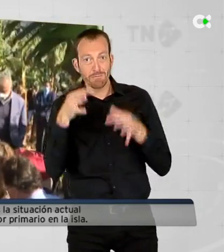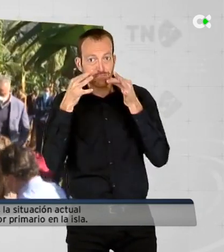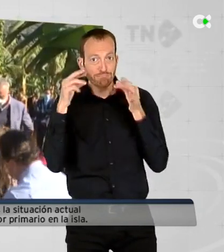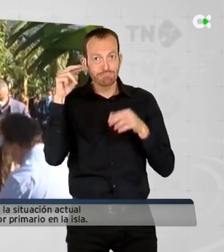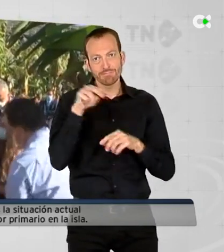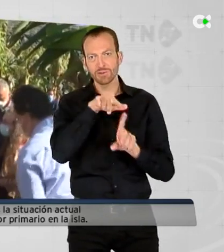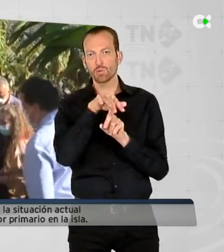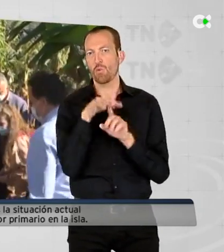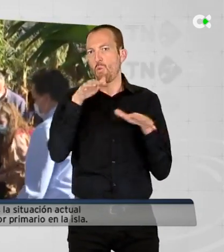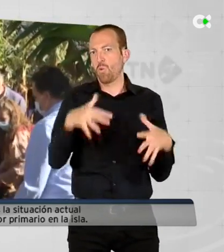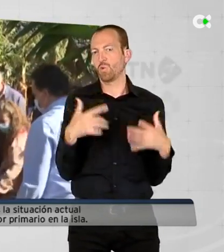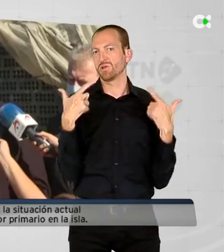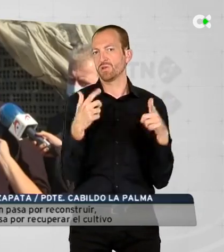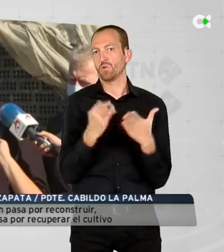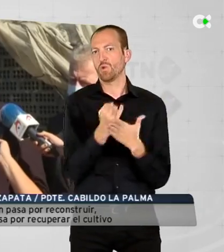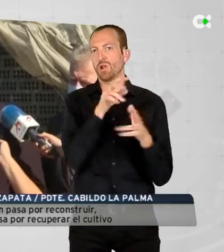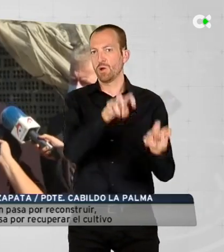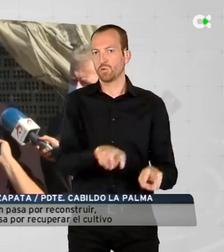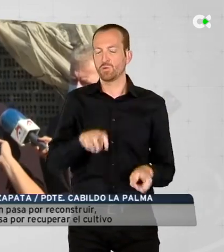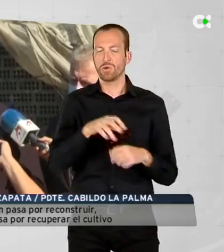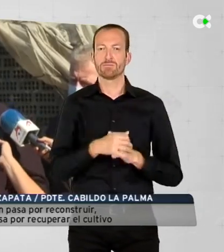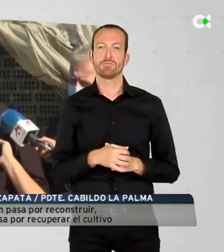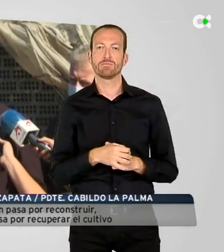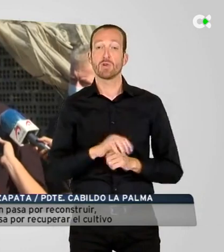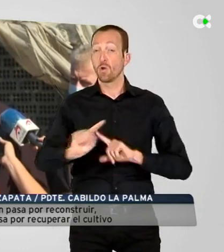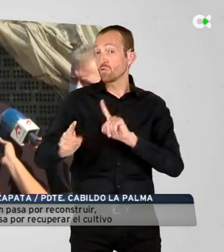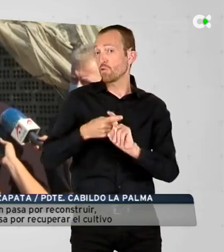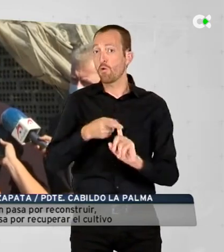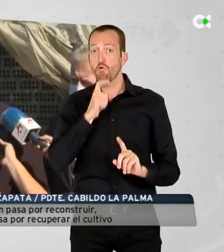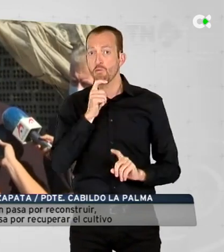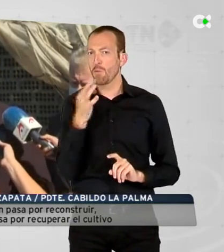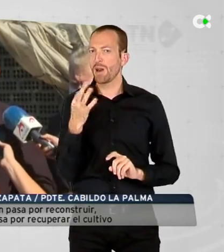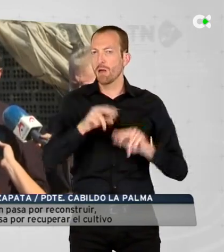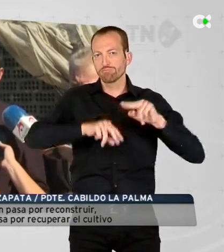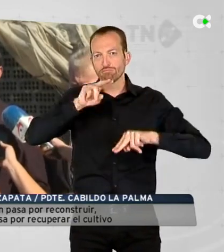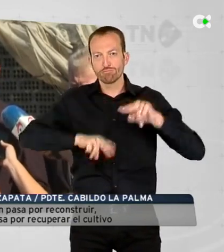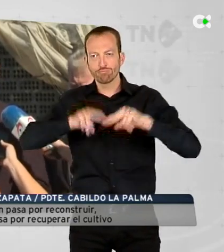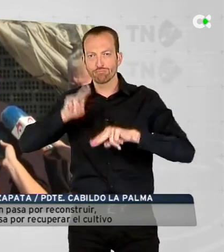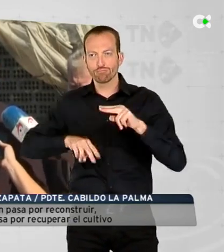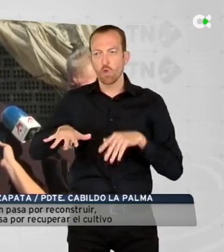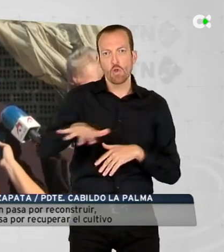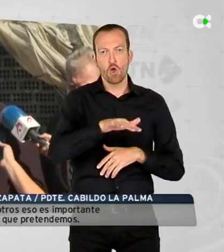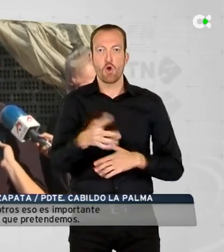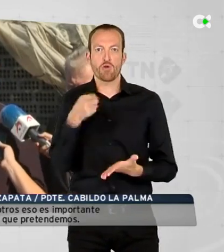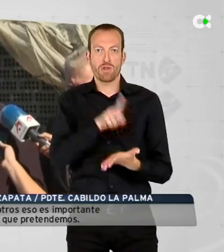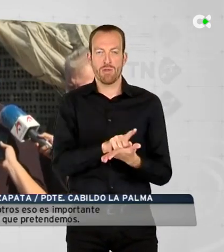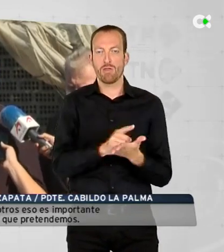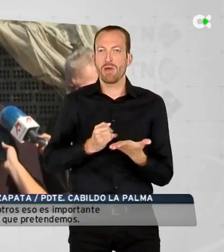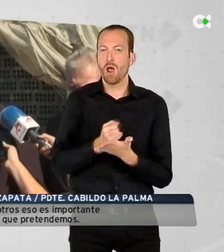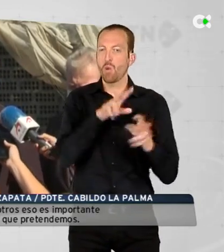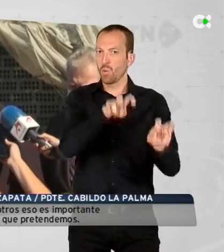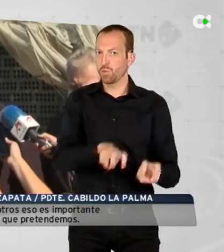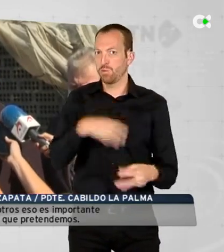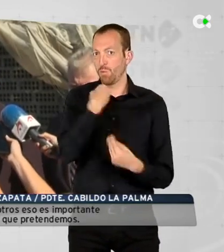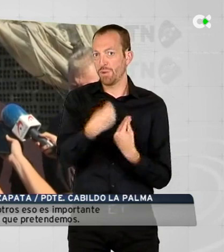actual del sector primario en la isla. La solución pasa por reconstruir, la solución pasa por recuperar el cultivo y para